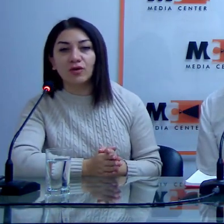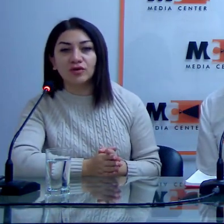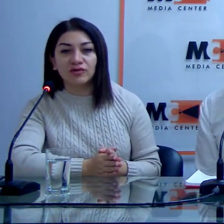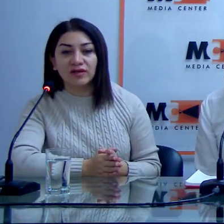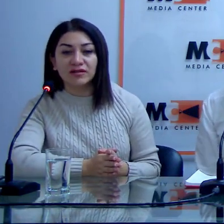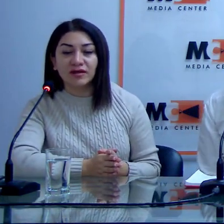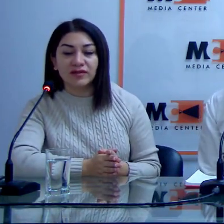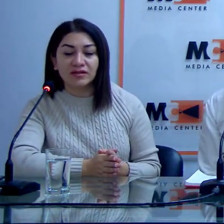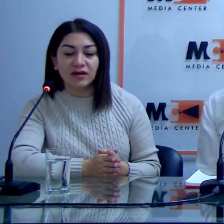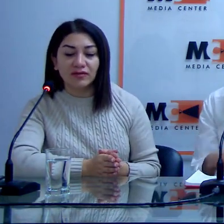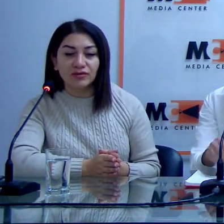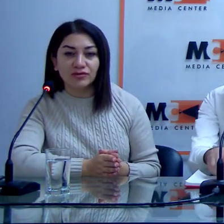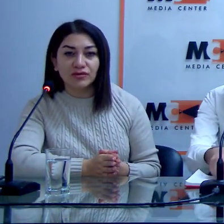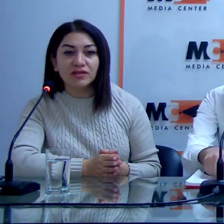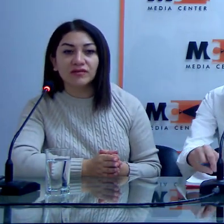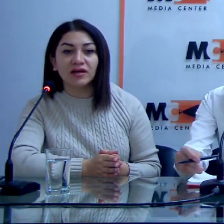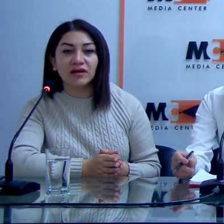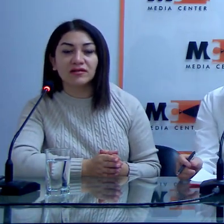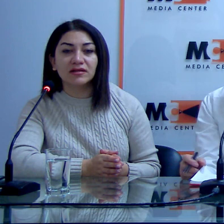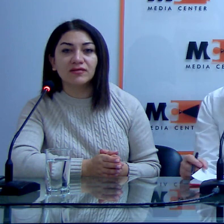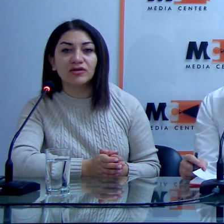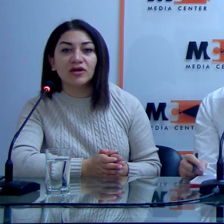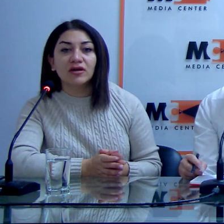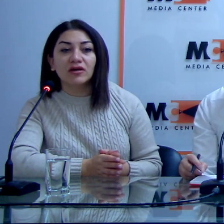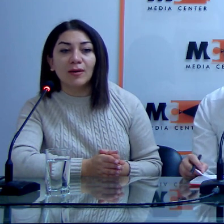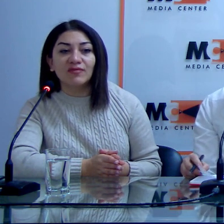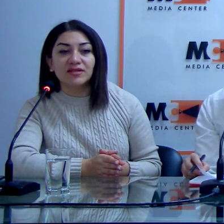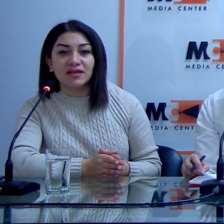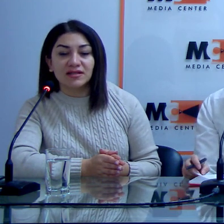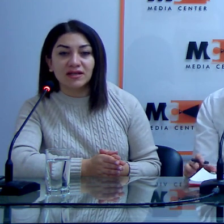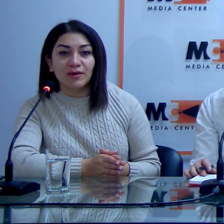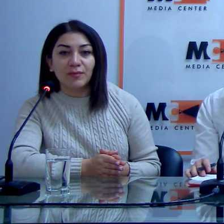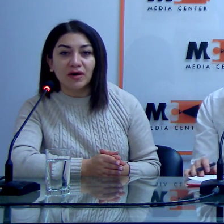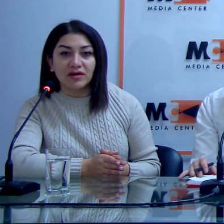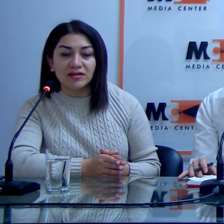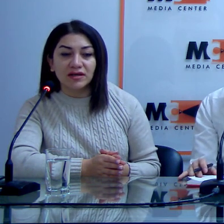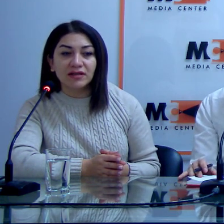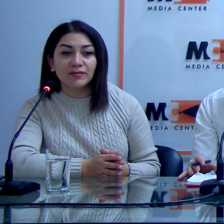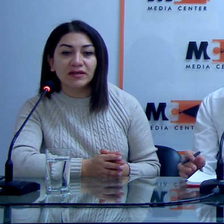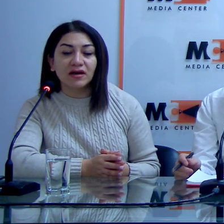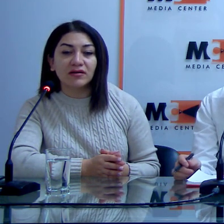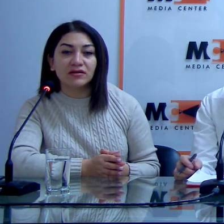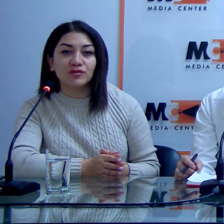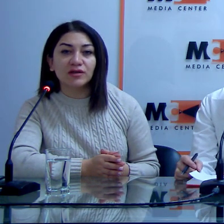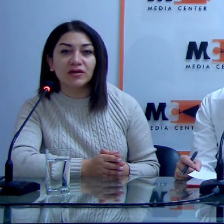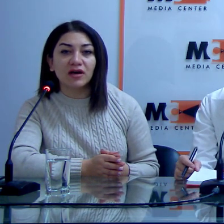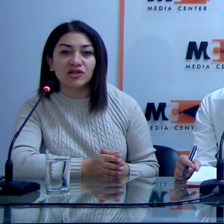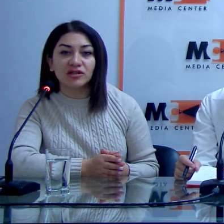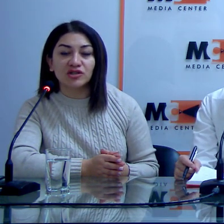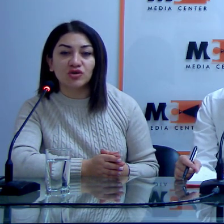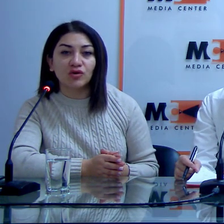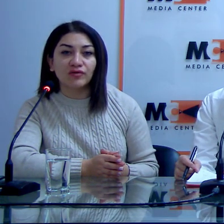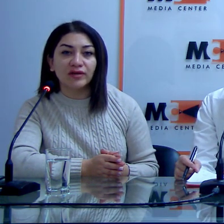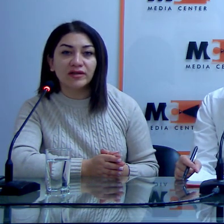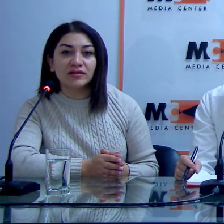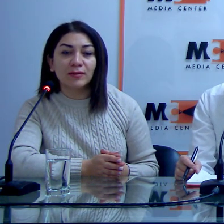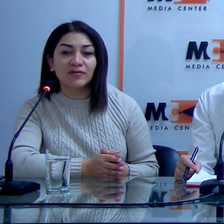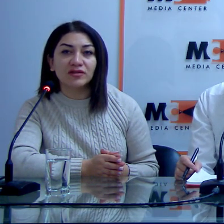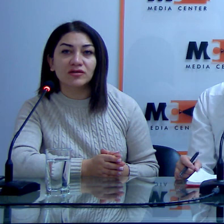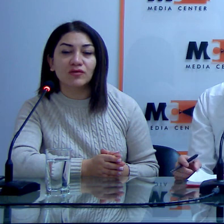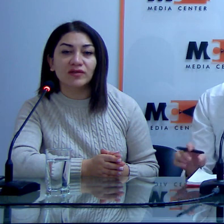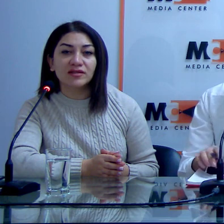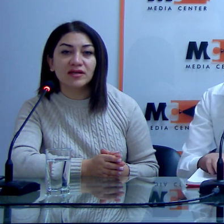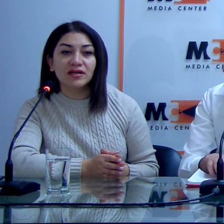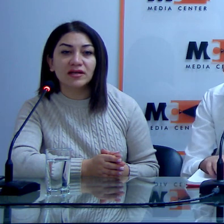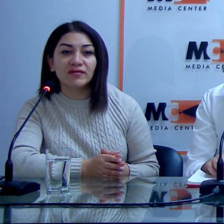ցանկանում օգտվել ընդառված հնարավորությունից եւ տեղեկացնել, որ կապված իրազեկման պակասի հետ մենք նախատեսում ենք աշխատաժողովներ